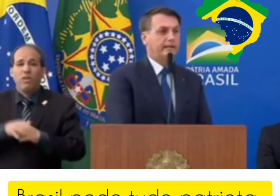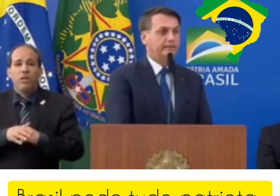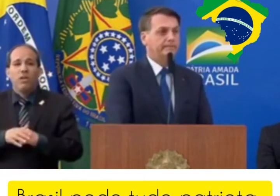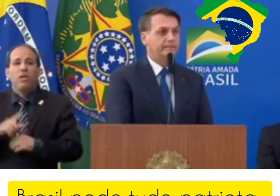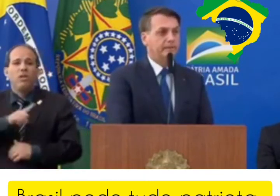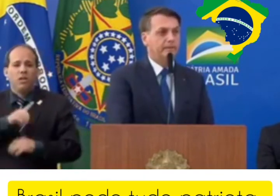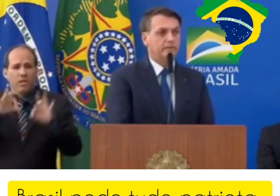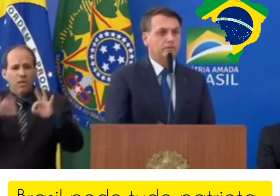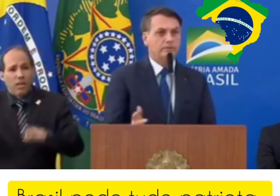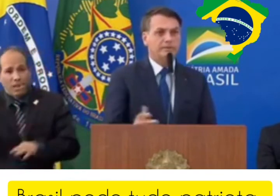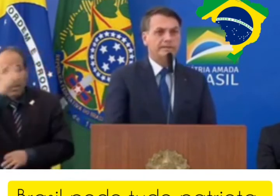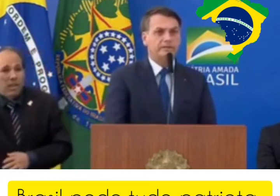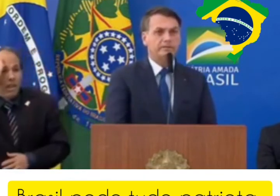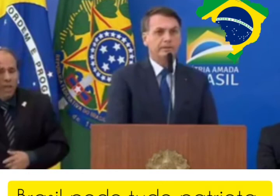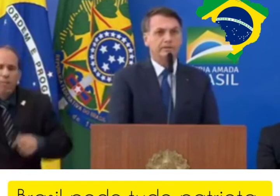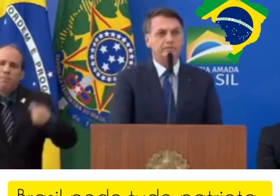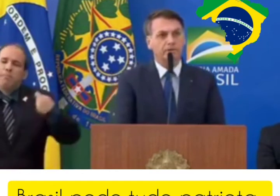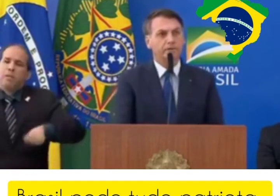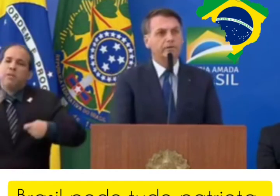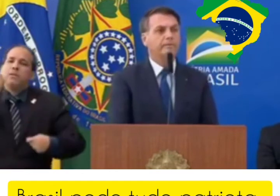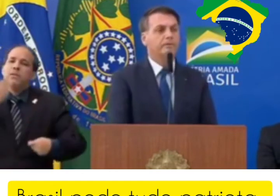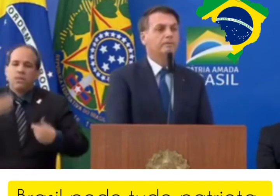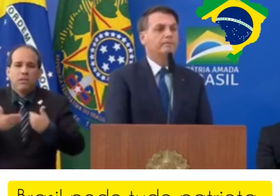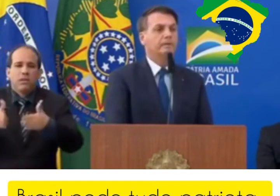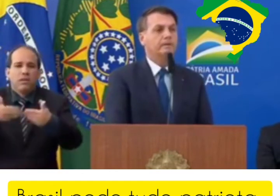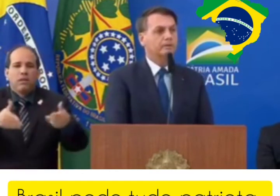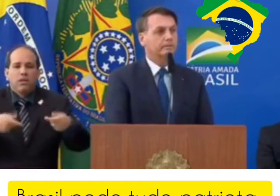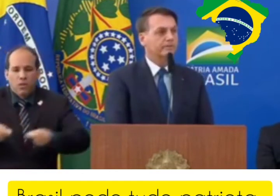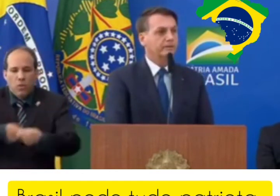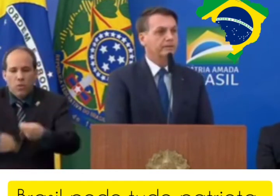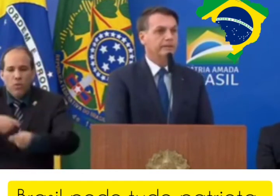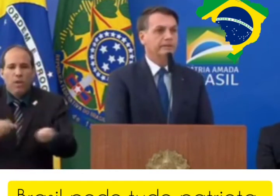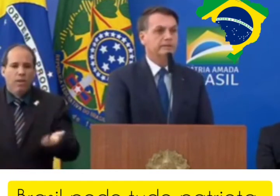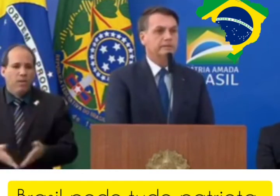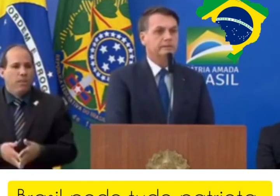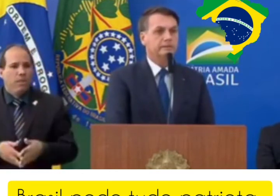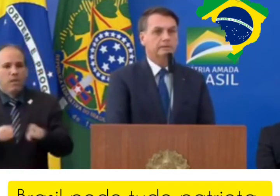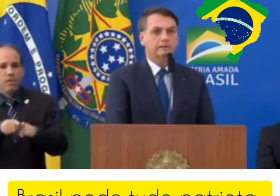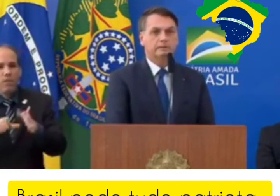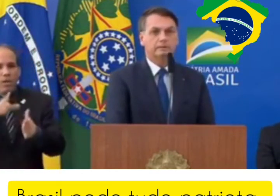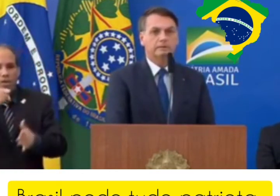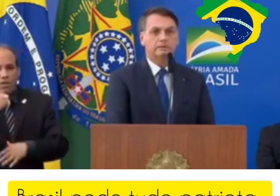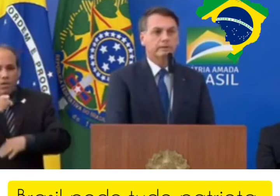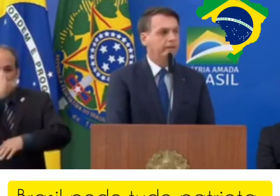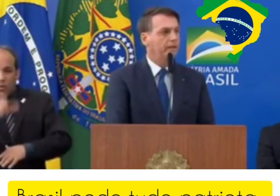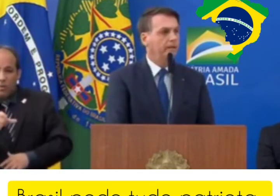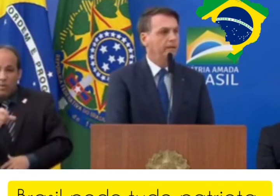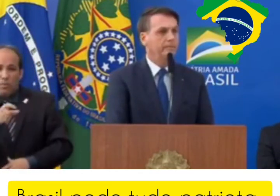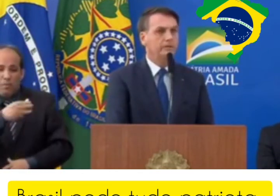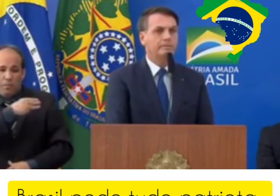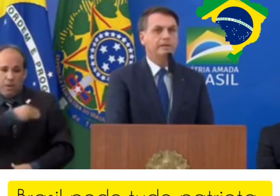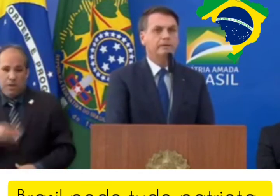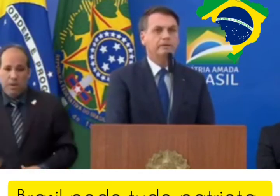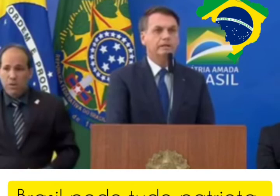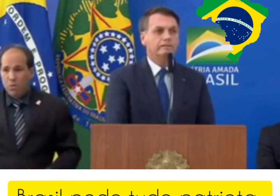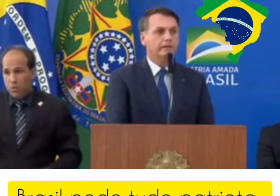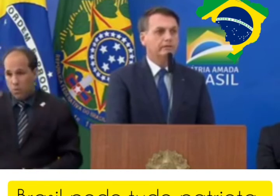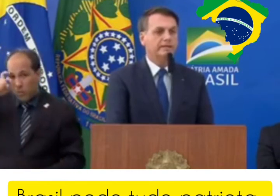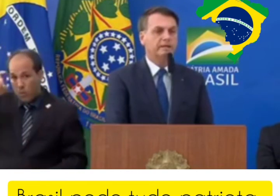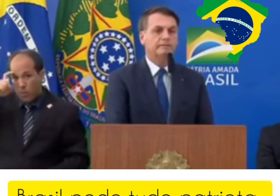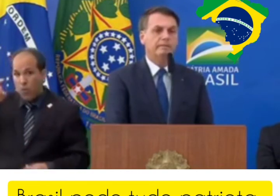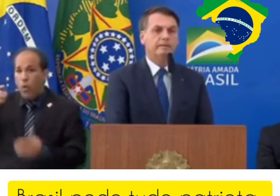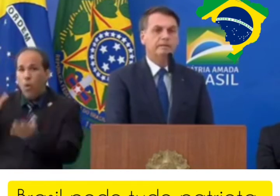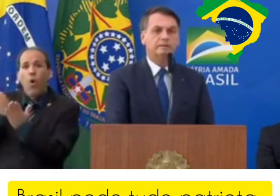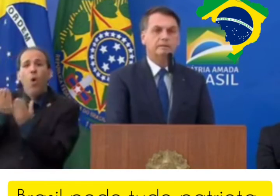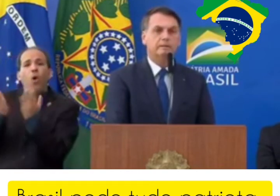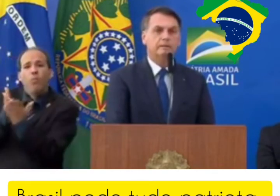dessa necessidade. Como conversei com o ministro Moro agora há pouco sobre as fronteiras, eu tenho a minha opinião, que a gente vai